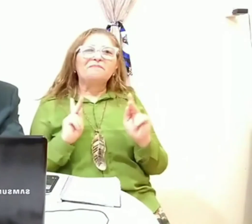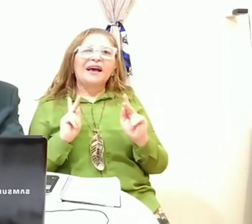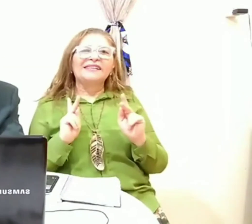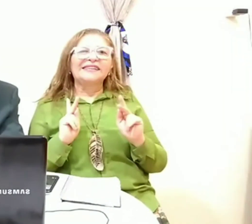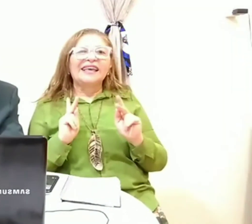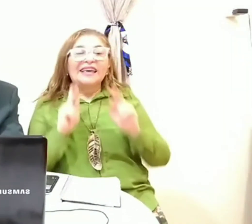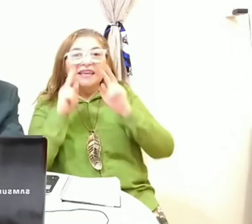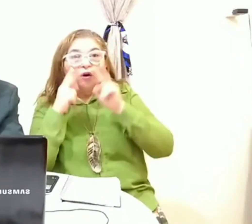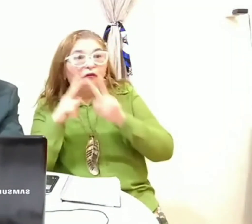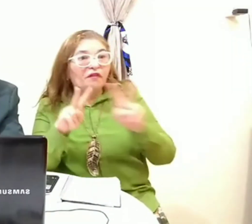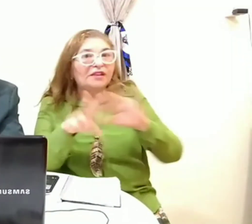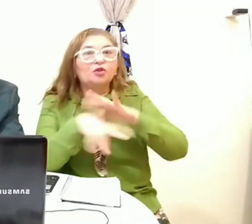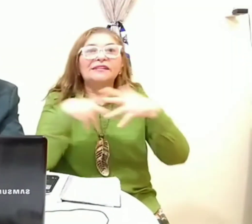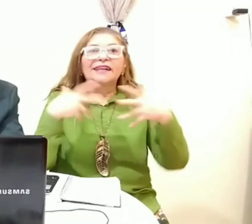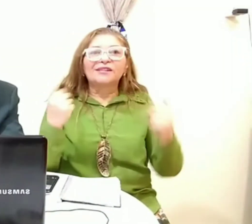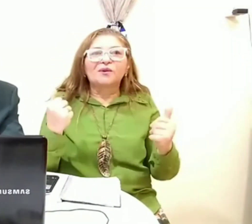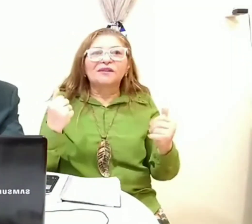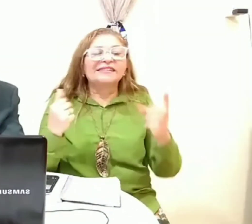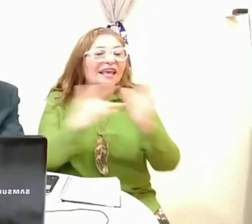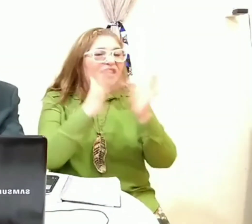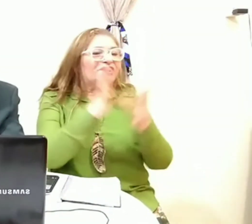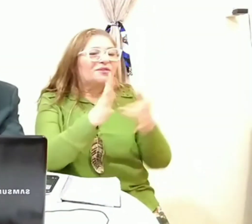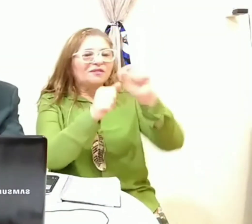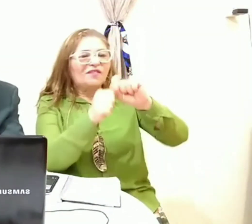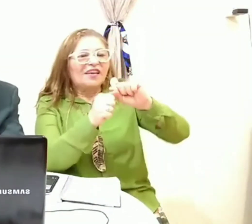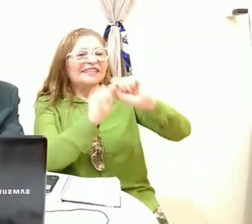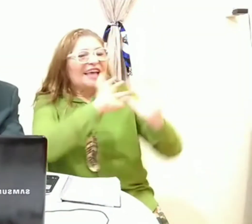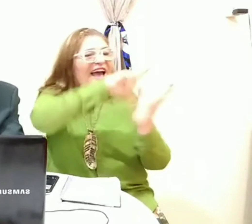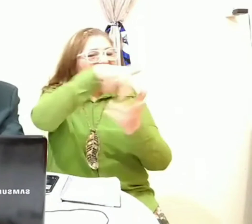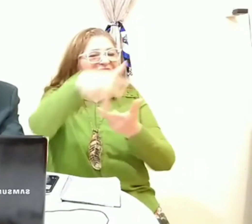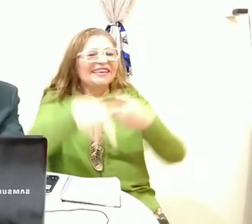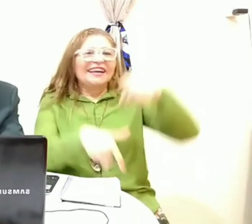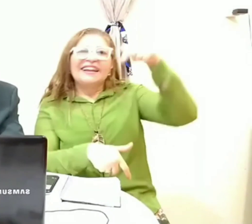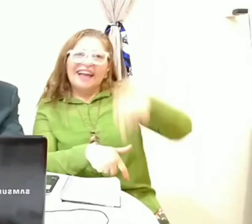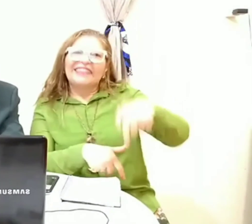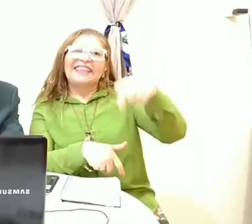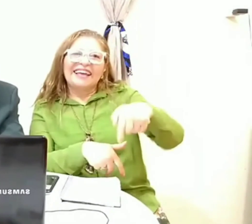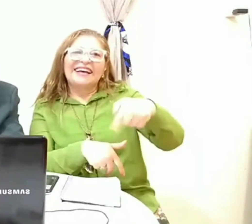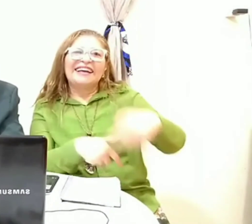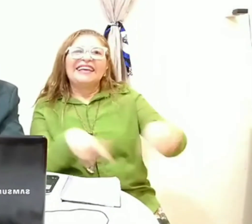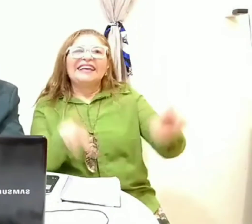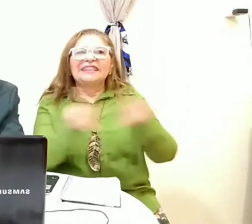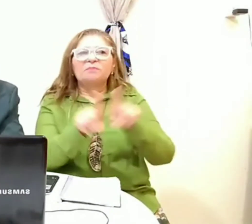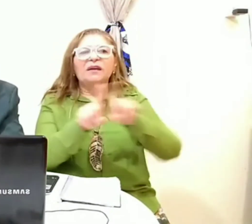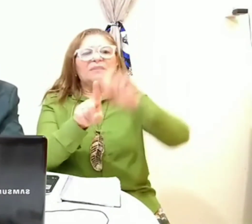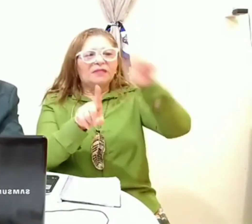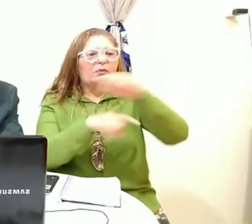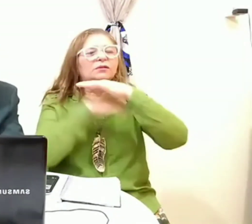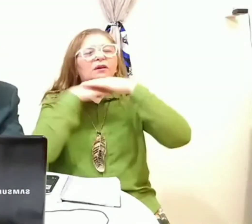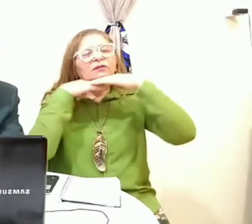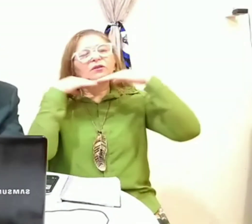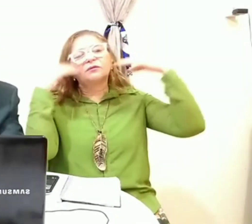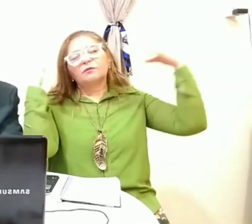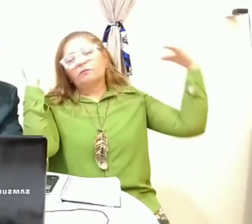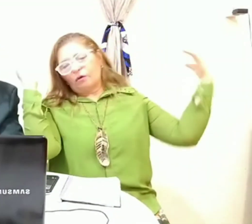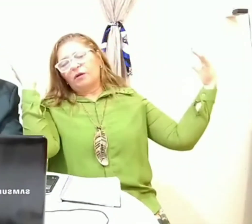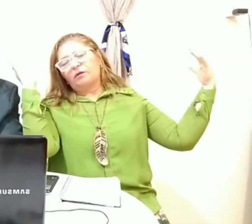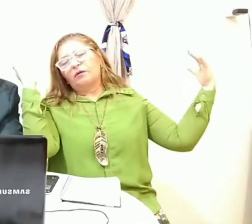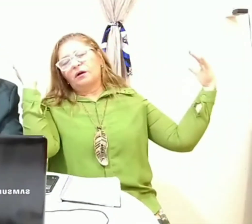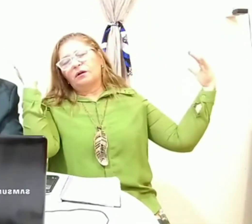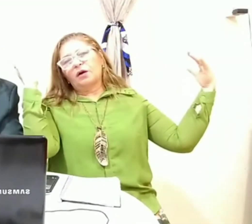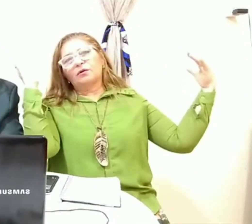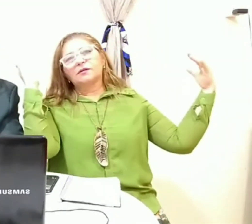que ele fez na terra dos judeus e em Jerusalém, ao qual também tiraram a vida pendurando no madeiro.